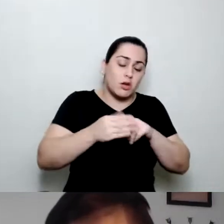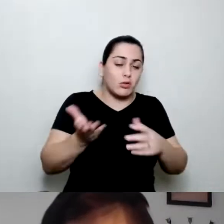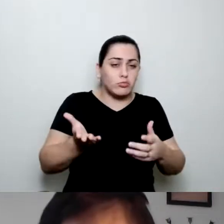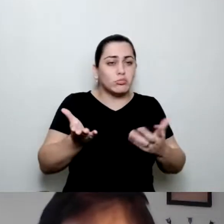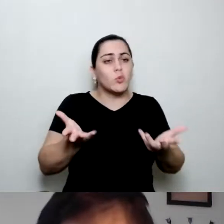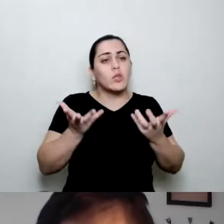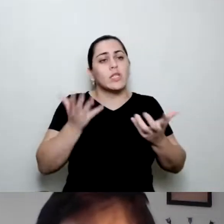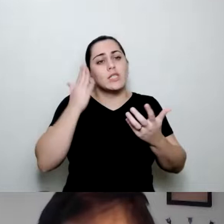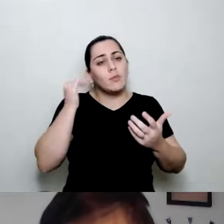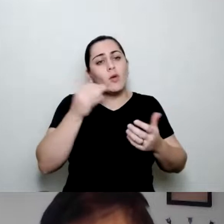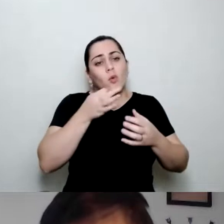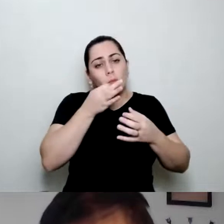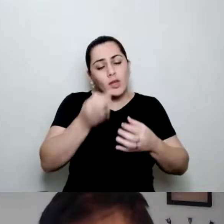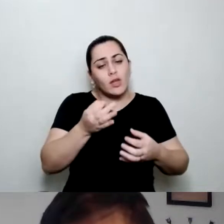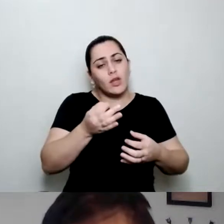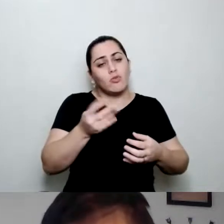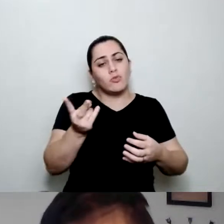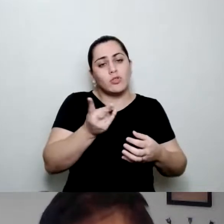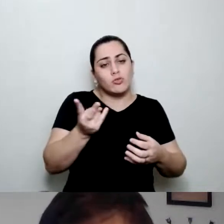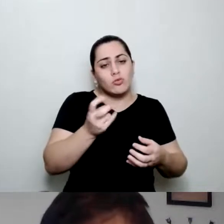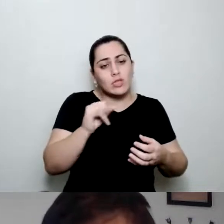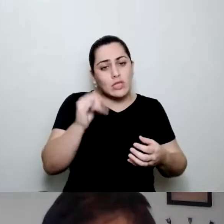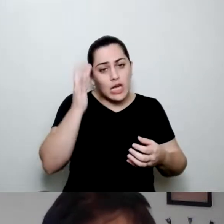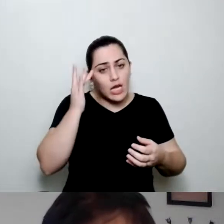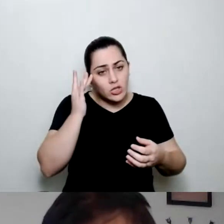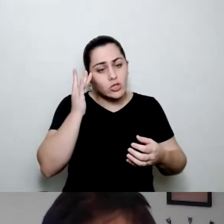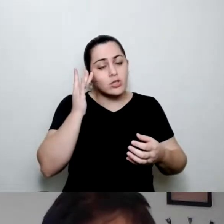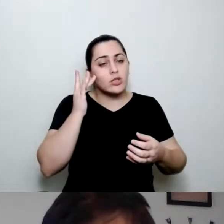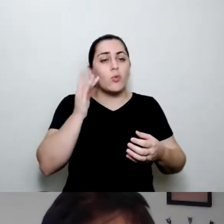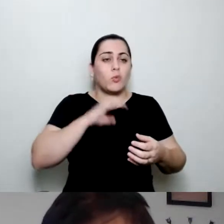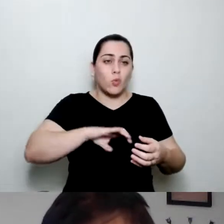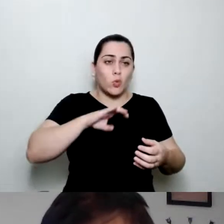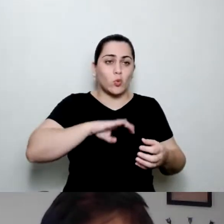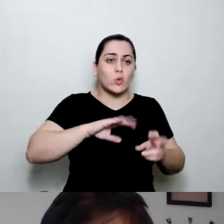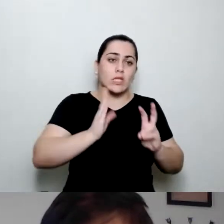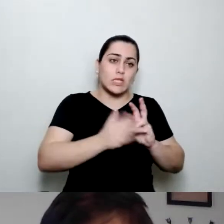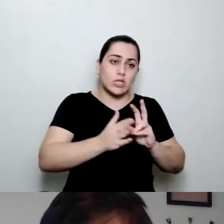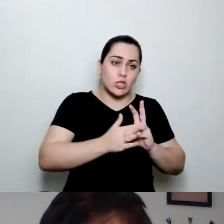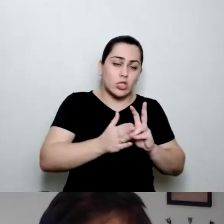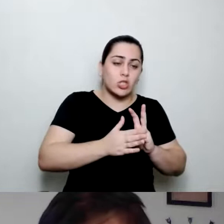enfim, queria saber a opinião de vocês, se vocês acham que o português indígena